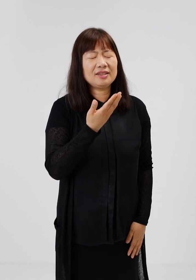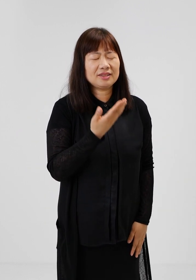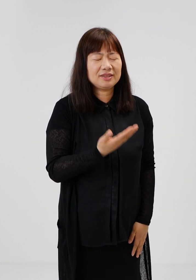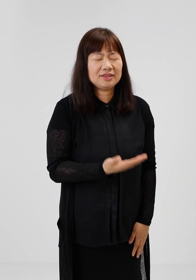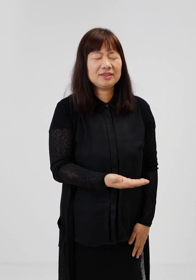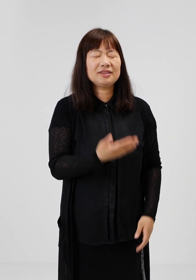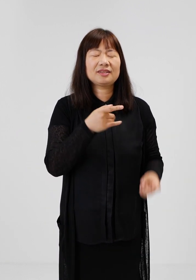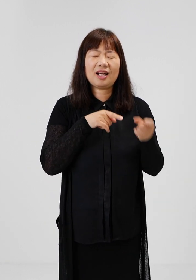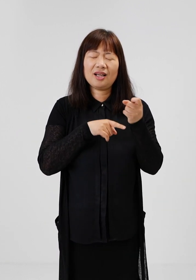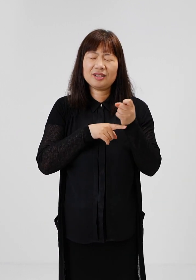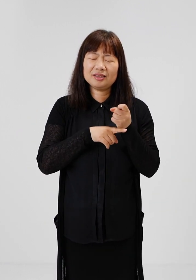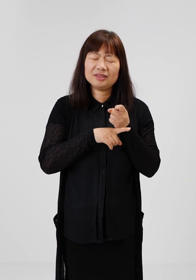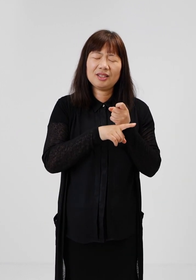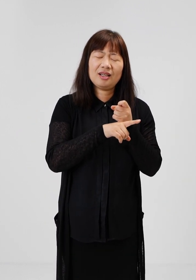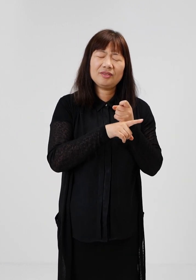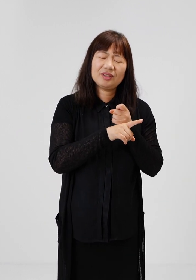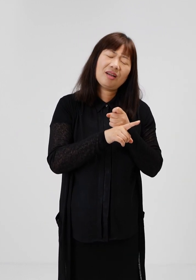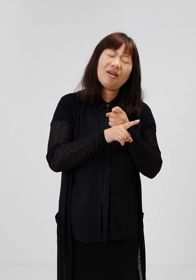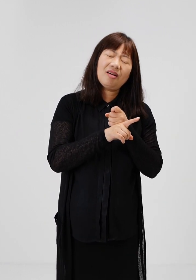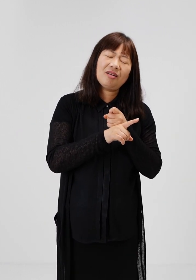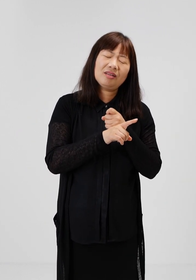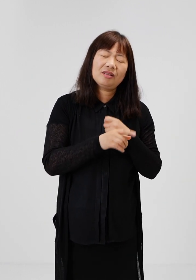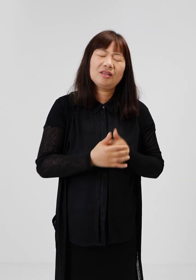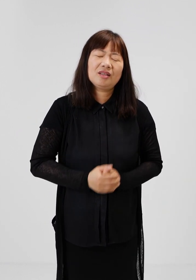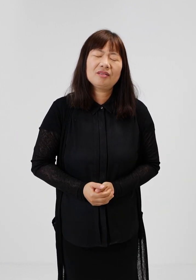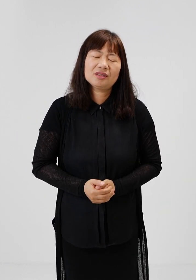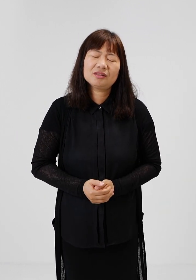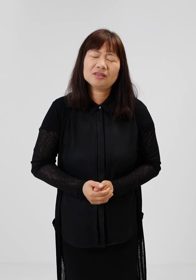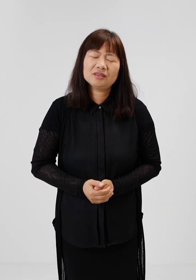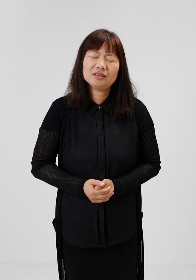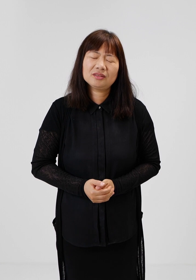나라 그 뜻 구하며